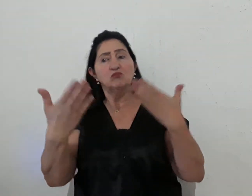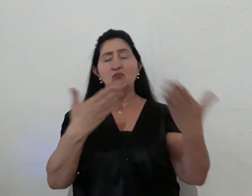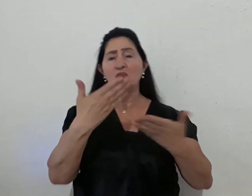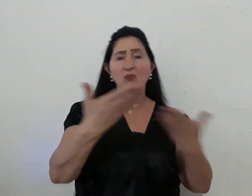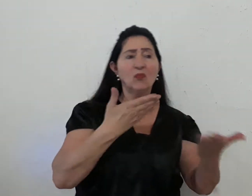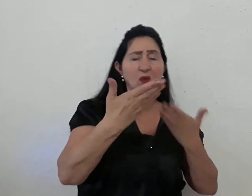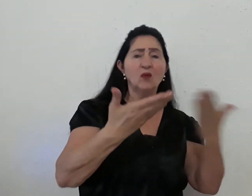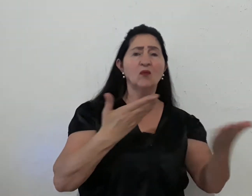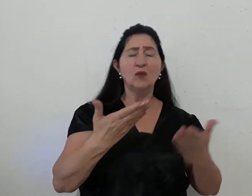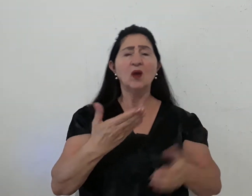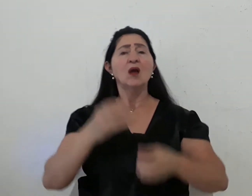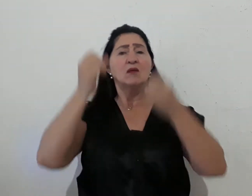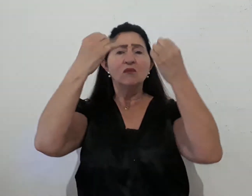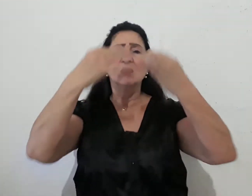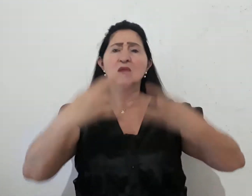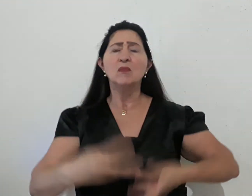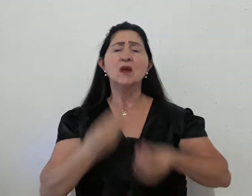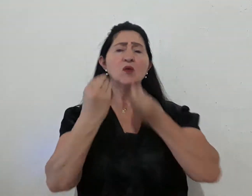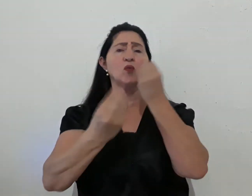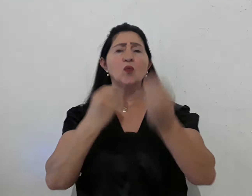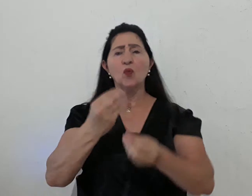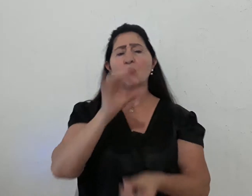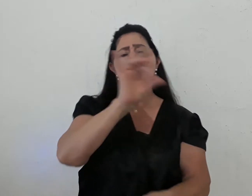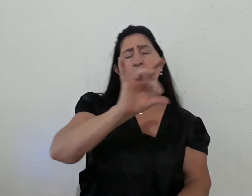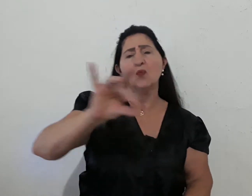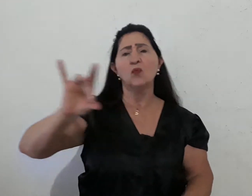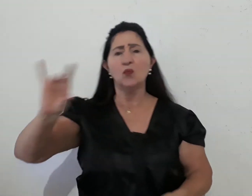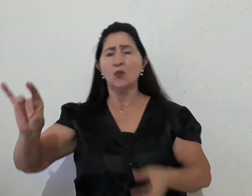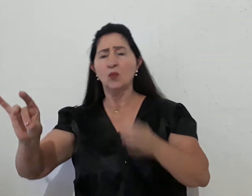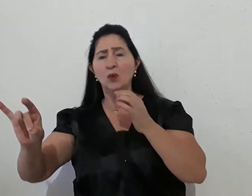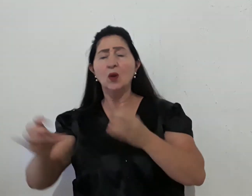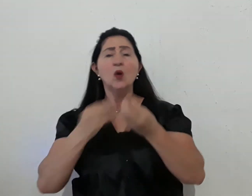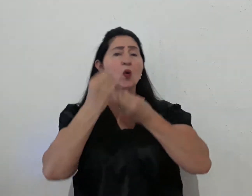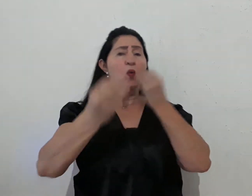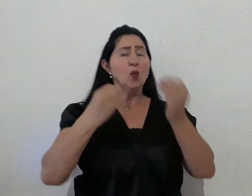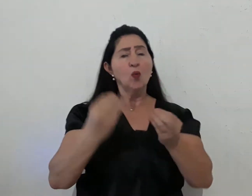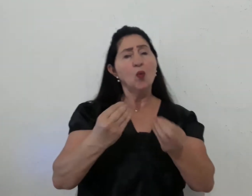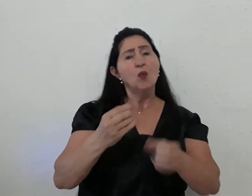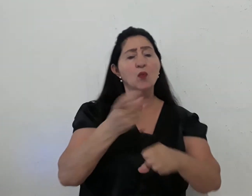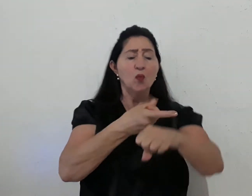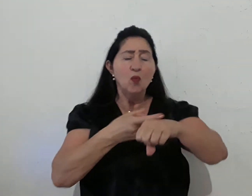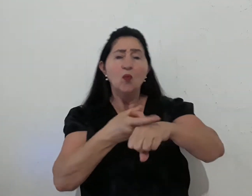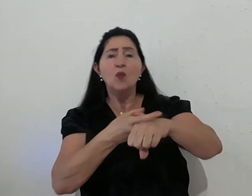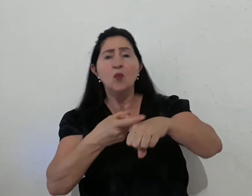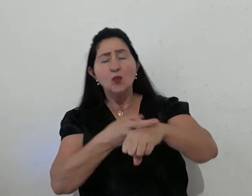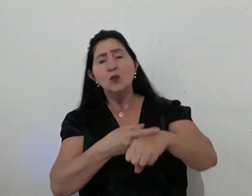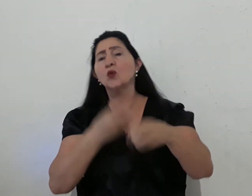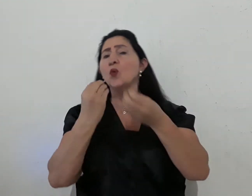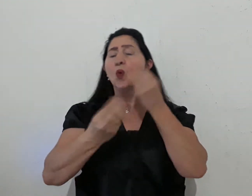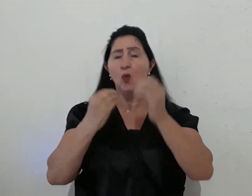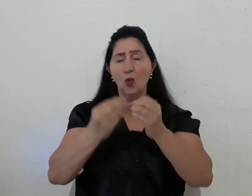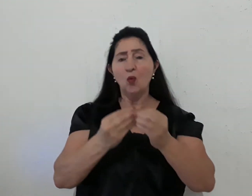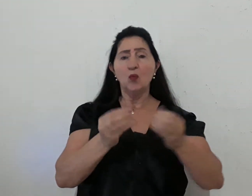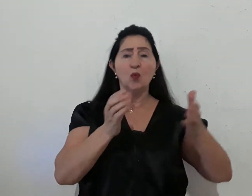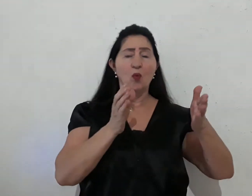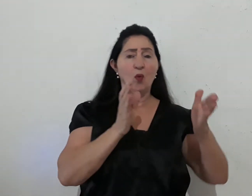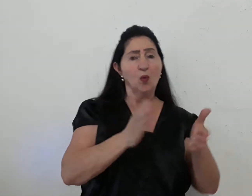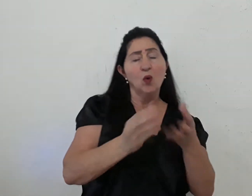possa classificá-la, isto é, expor suas características se baseando no formato, modo de